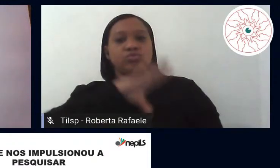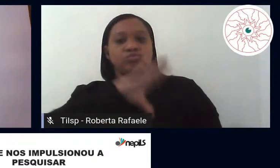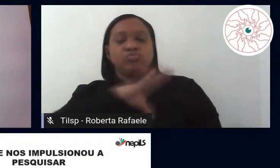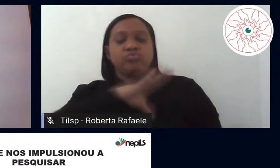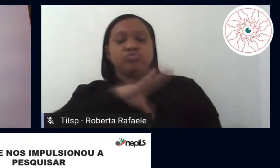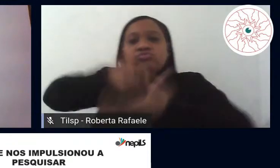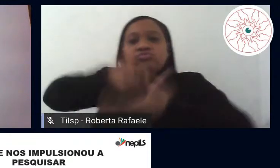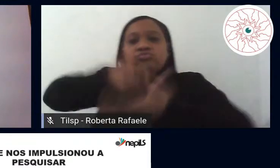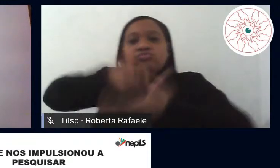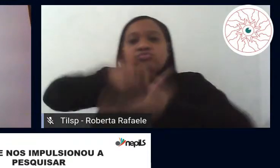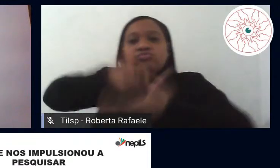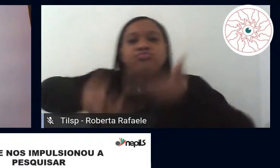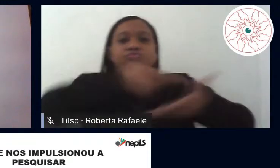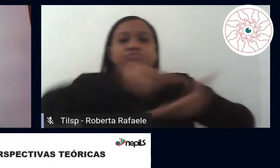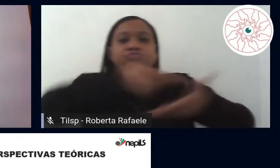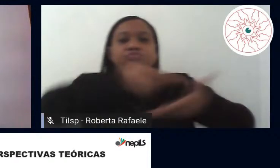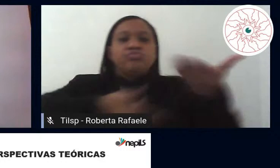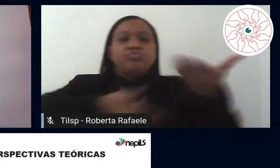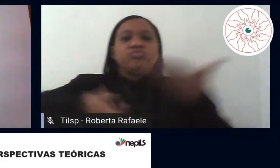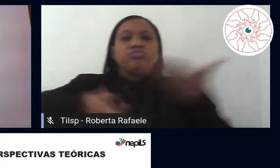pode passar, por